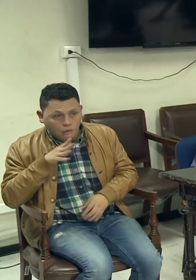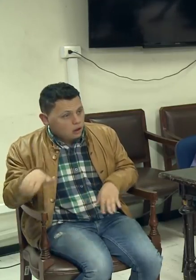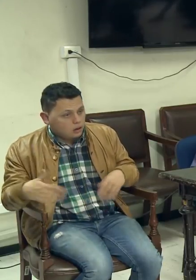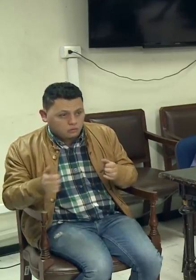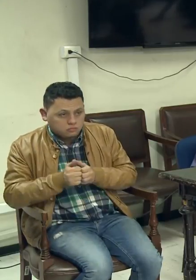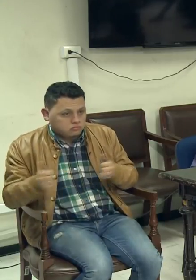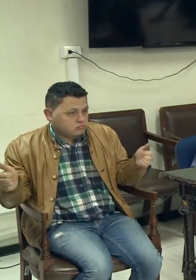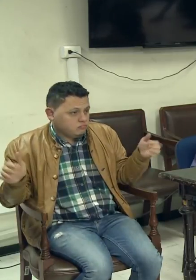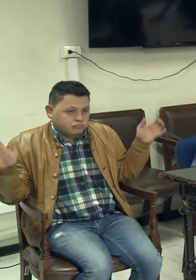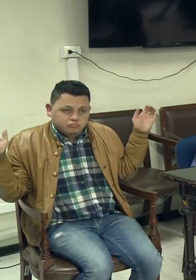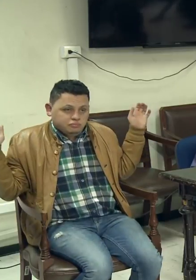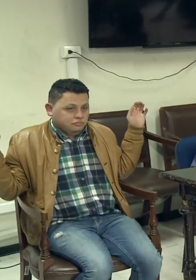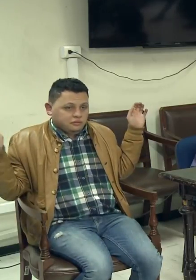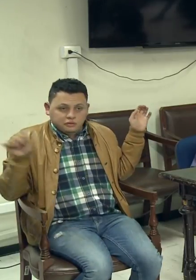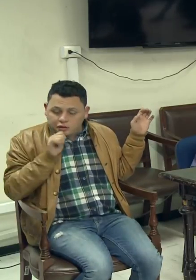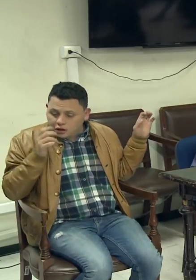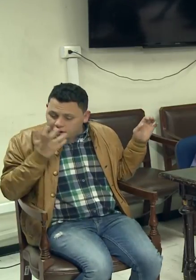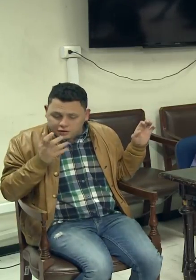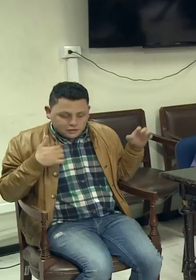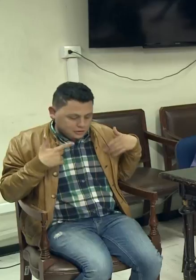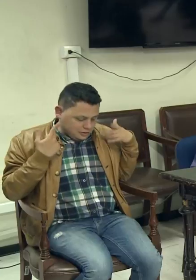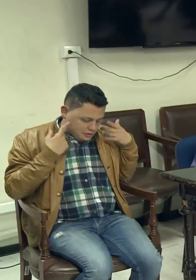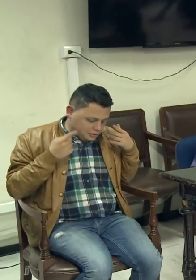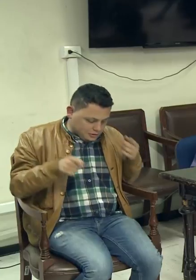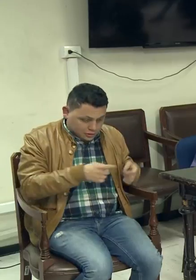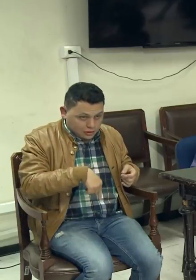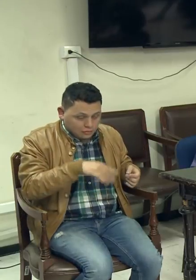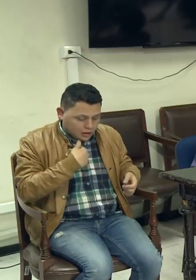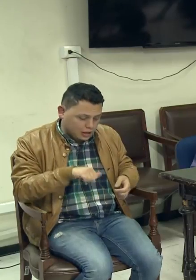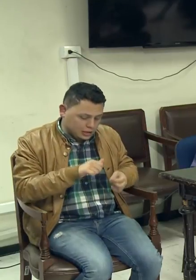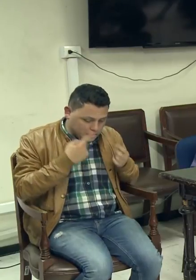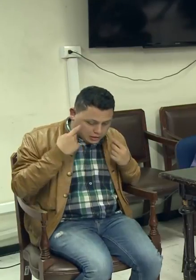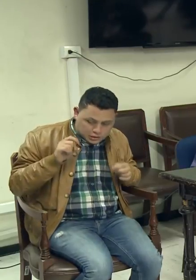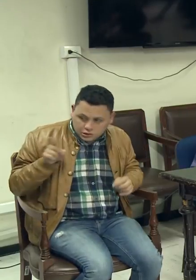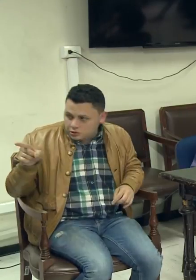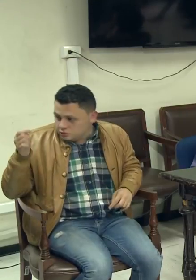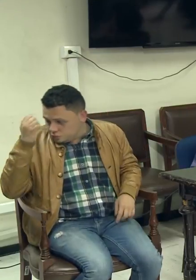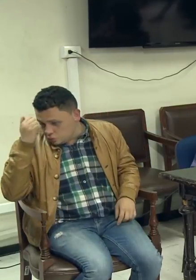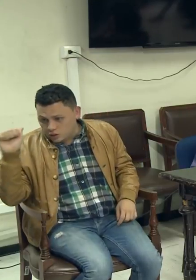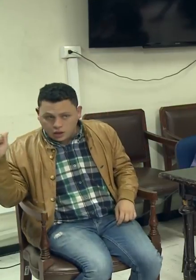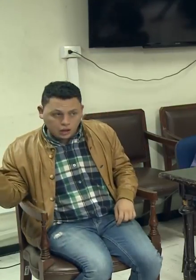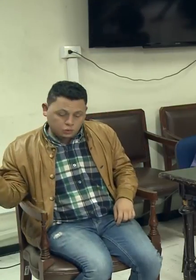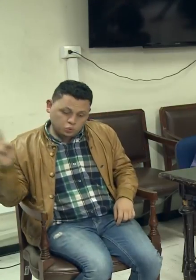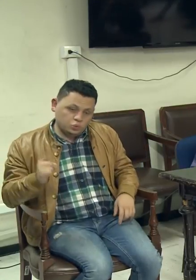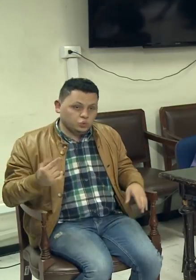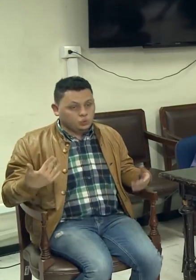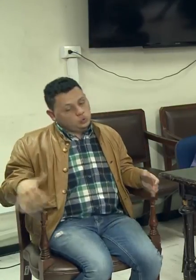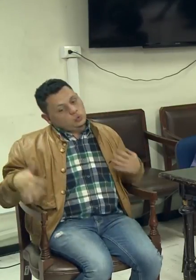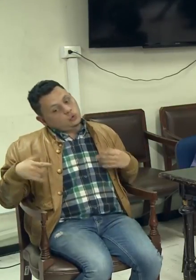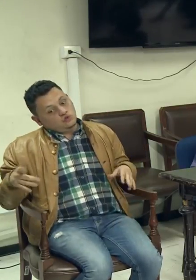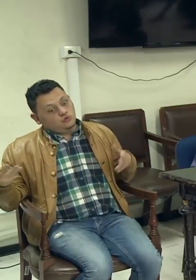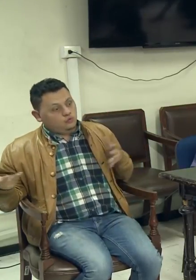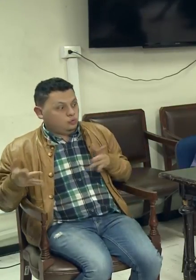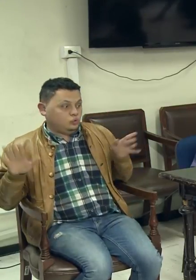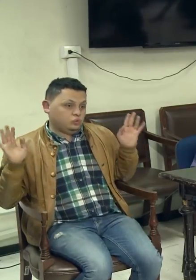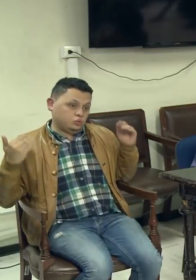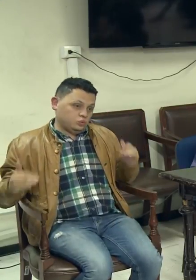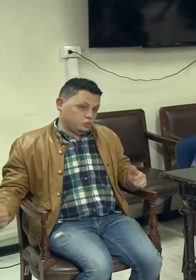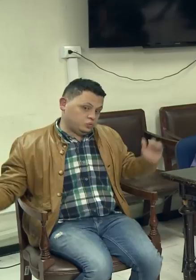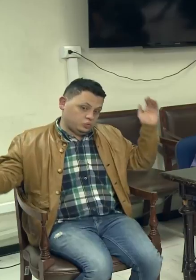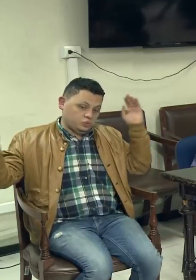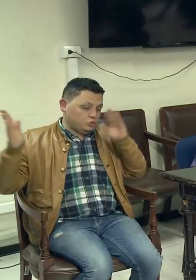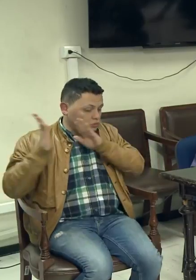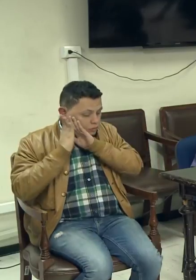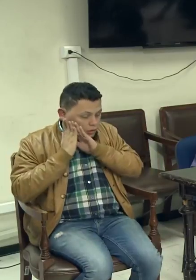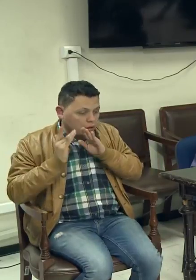había. Entonces ellas estaban muy preocupadas porque la maestra que había llegado, quién sabe de dónde,